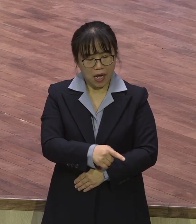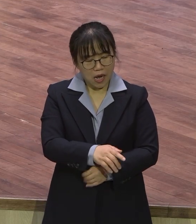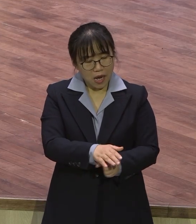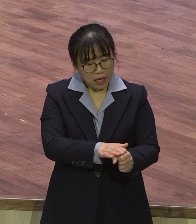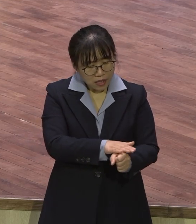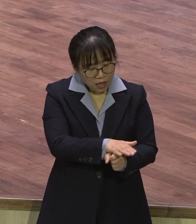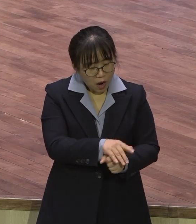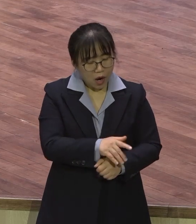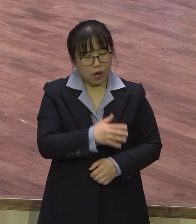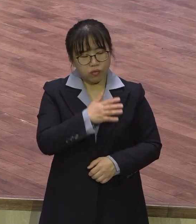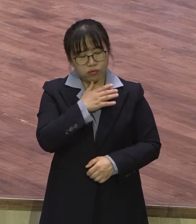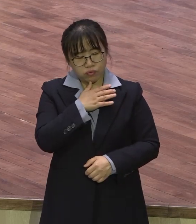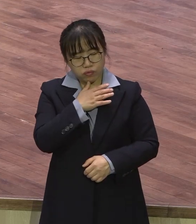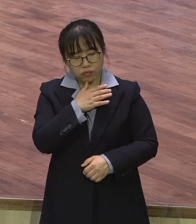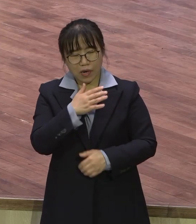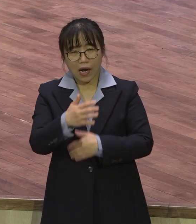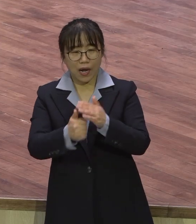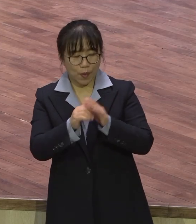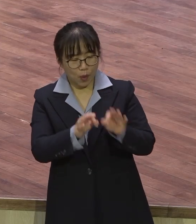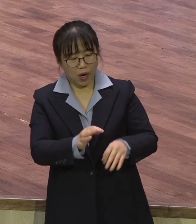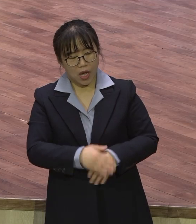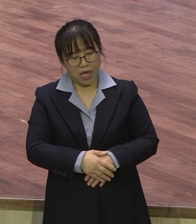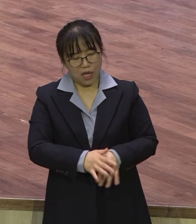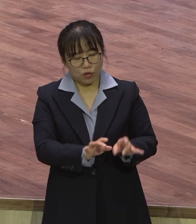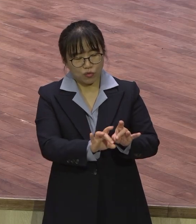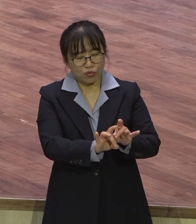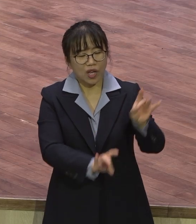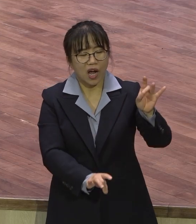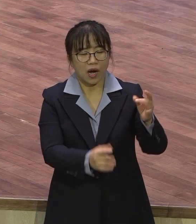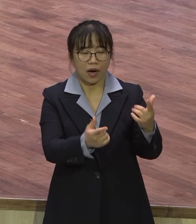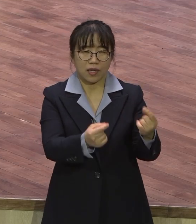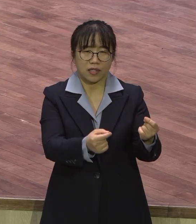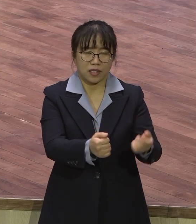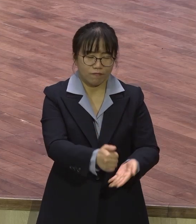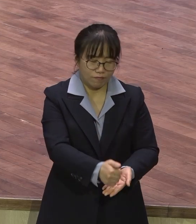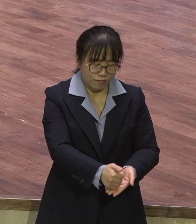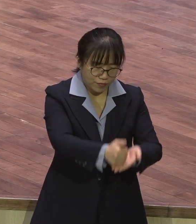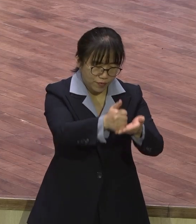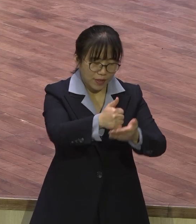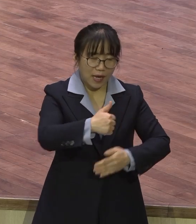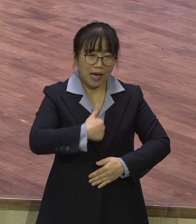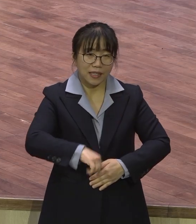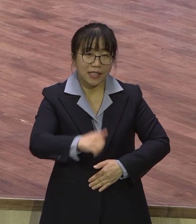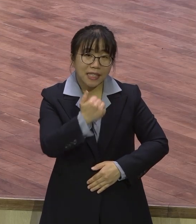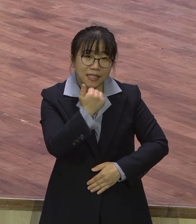우상숭배요 아들이 숭배의 대상이요